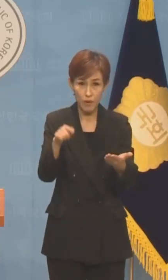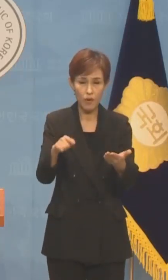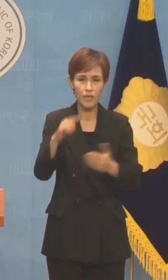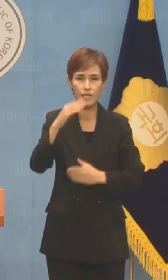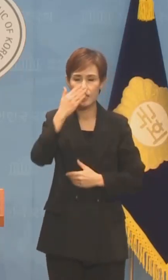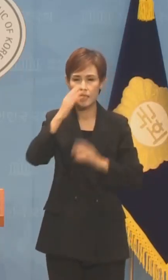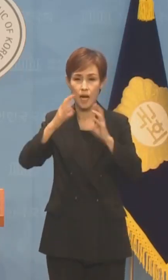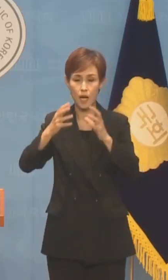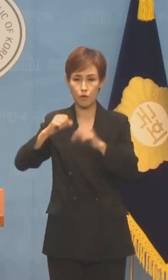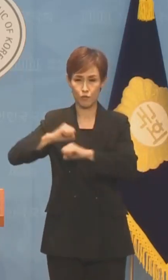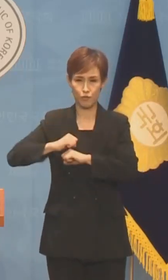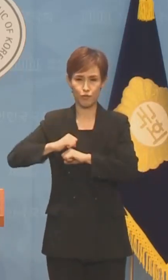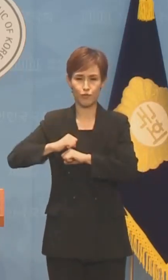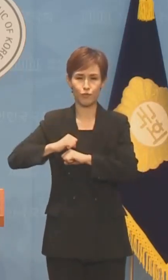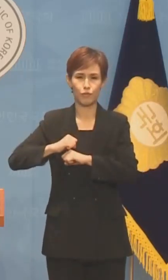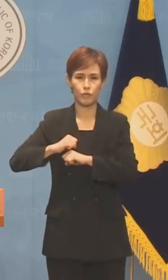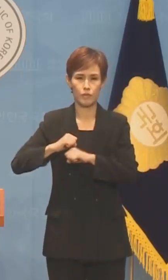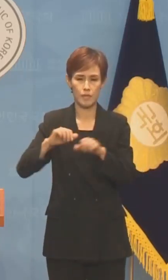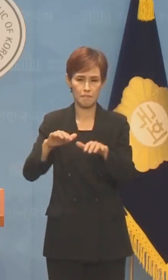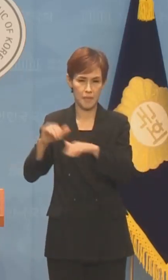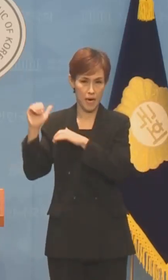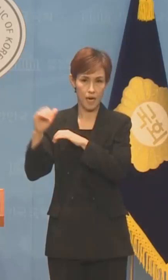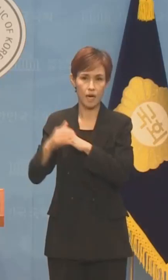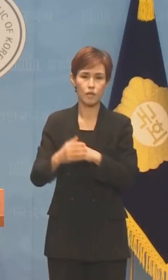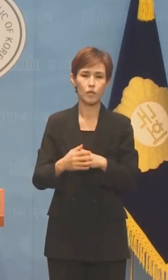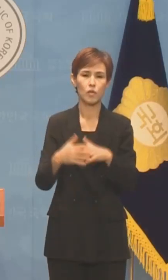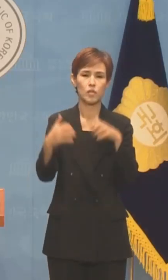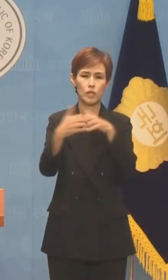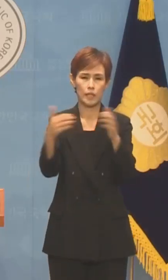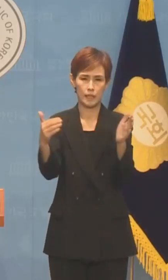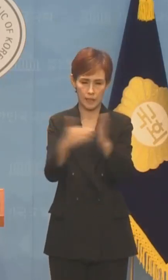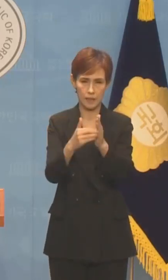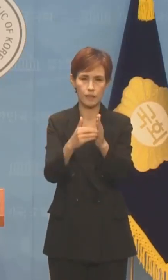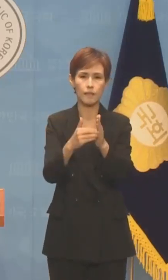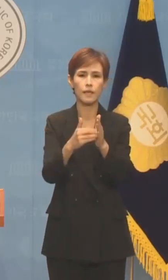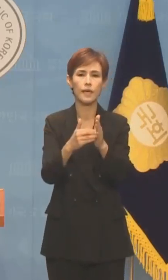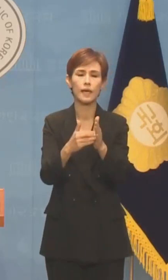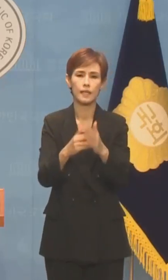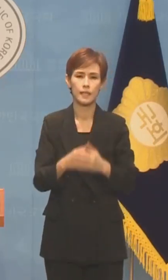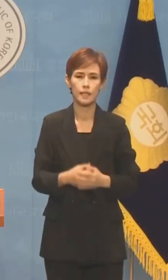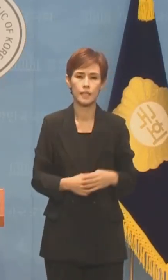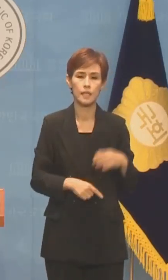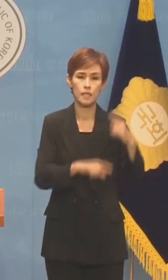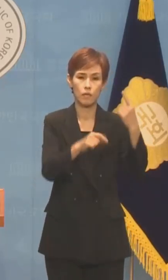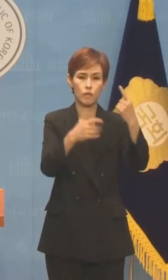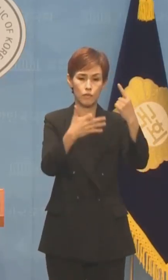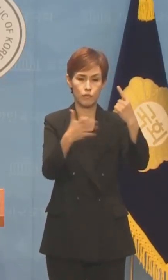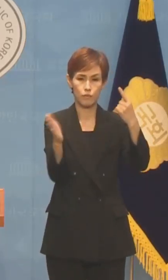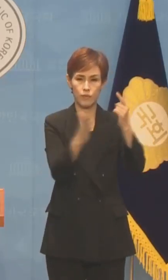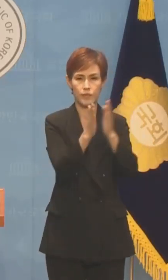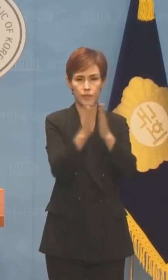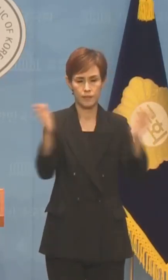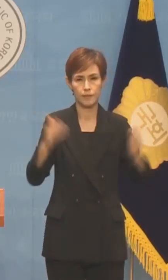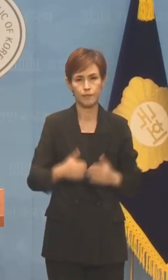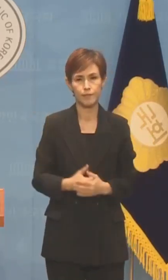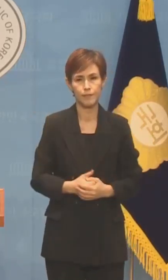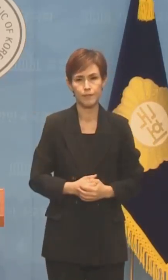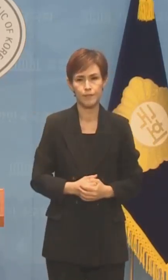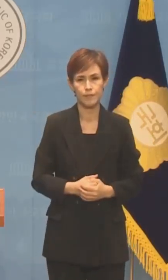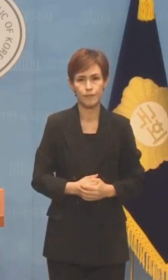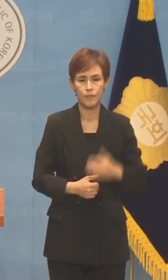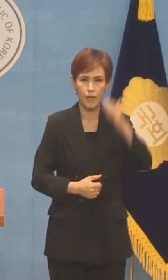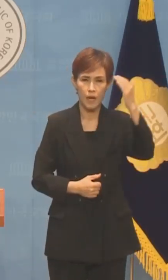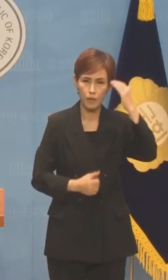완전 철수와 종전까지 논의하는 3단계로 이뤄져 있으며 19일부터 발효될 예정입니다.